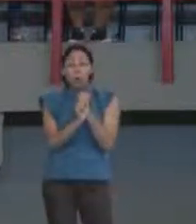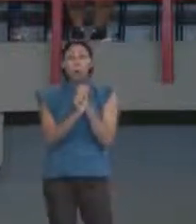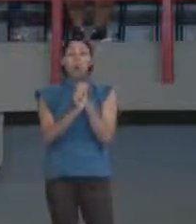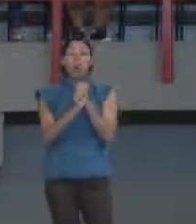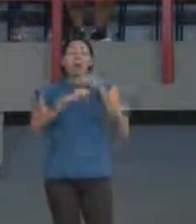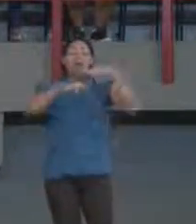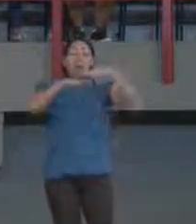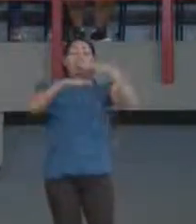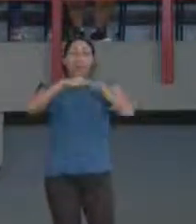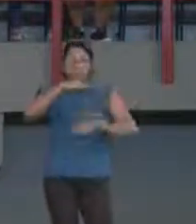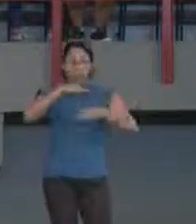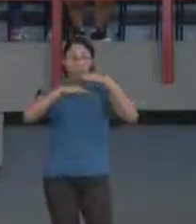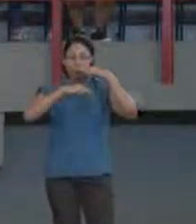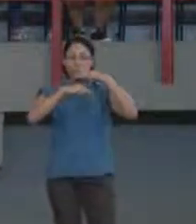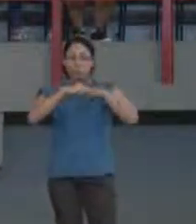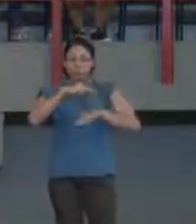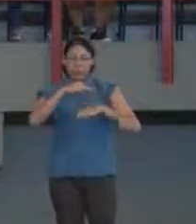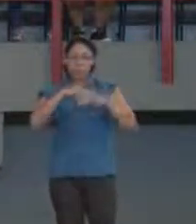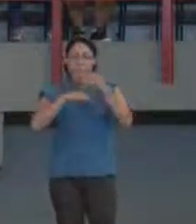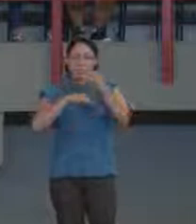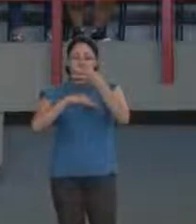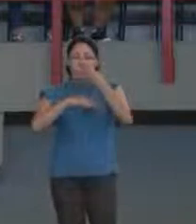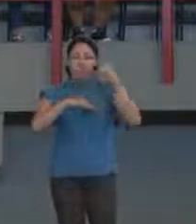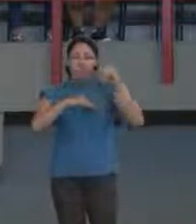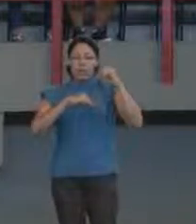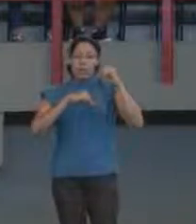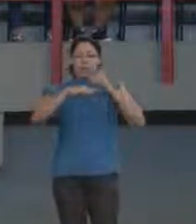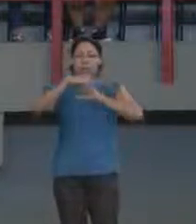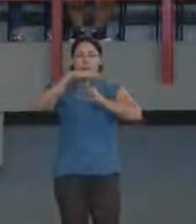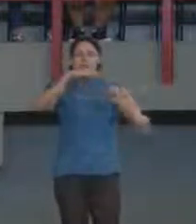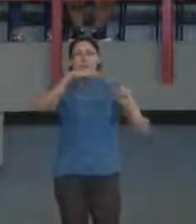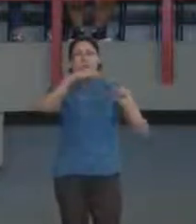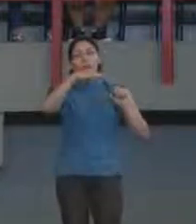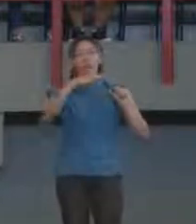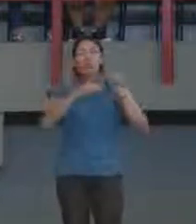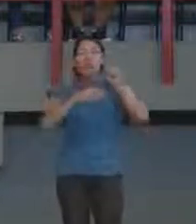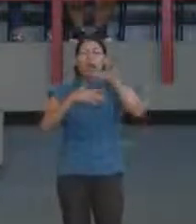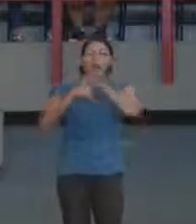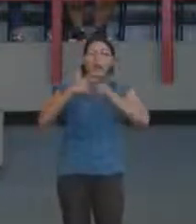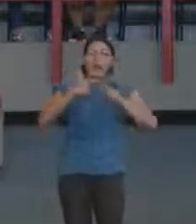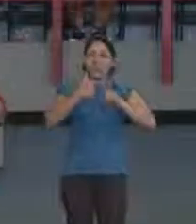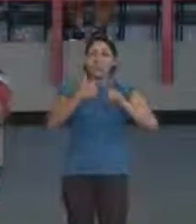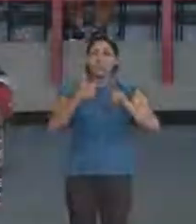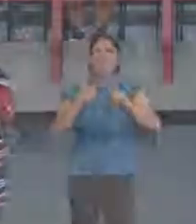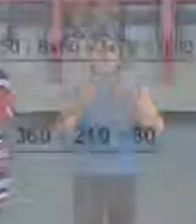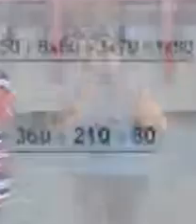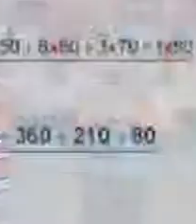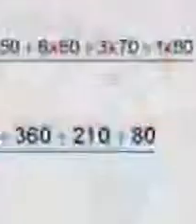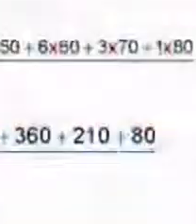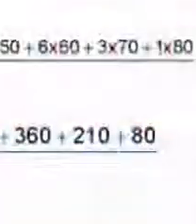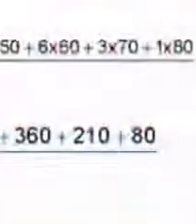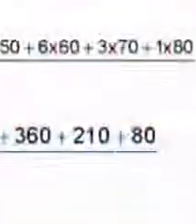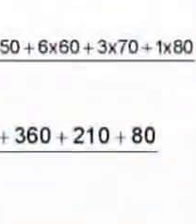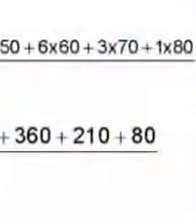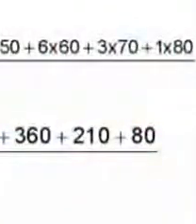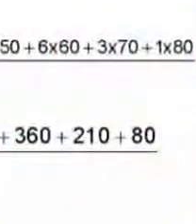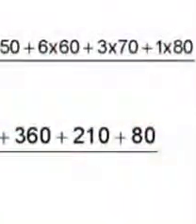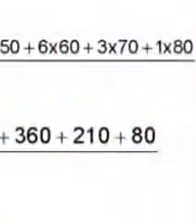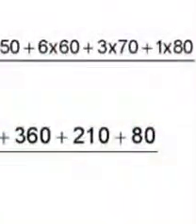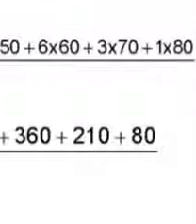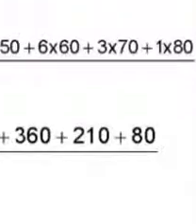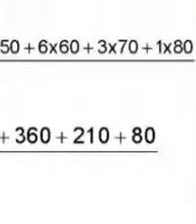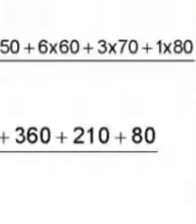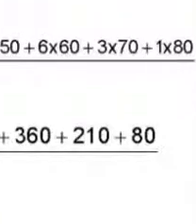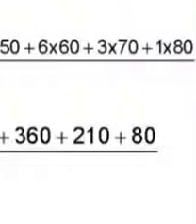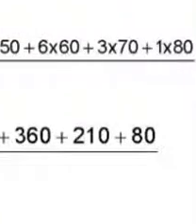4 e 400 é a soma e vou dividir por 100. O que me resulta numa média